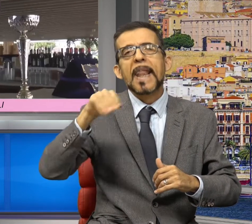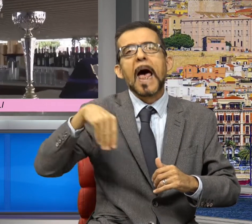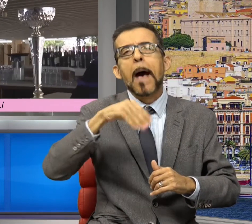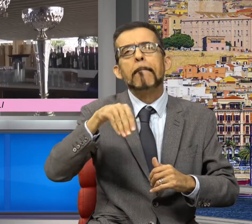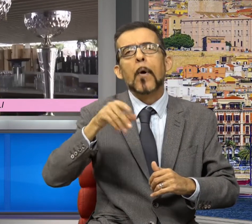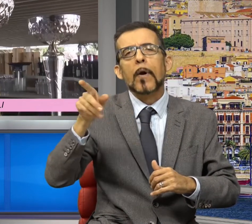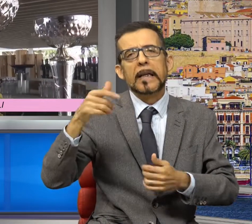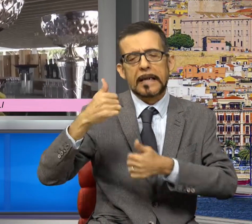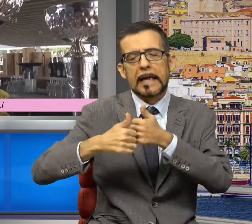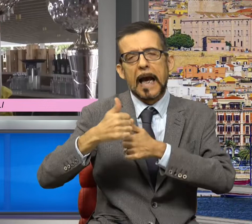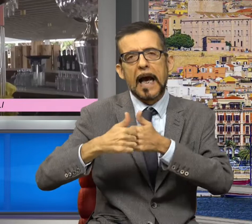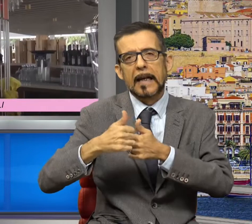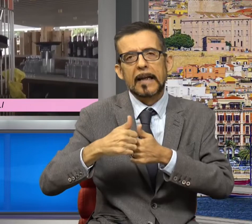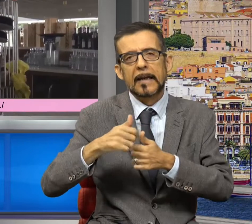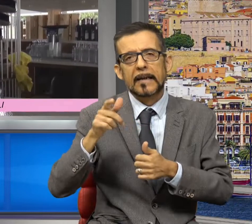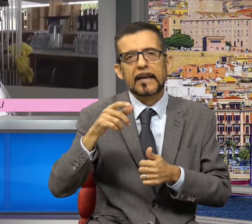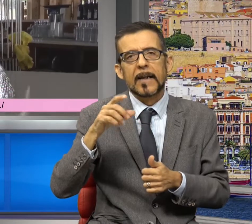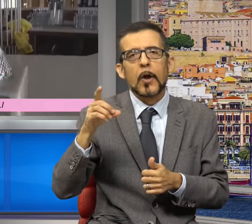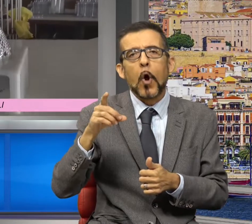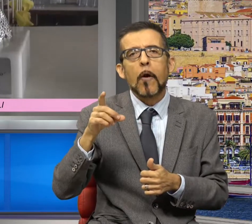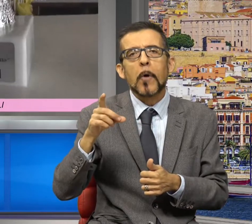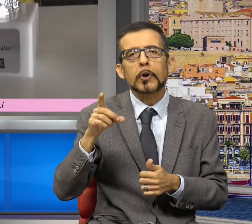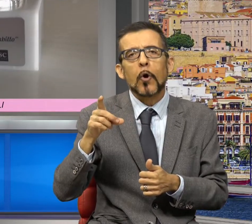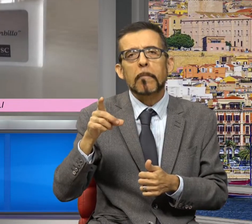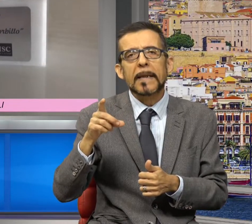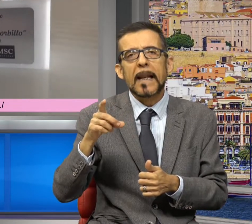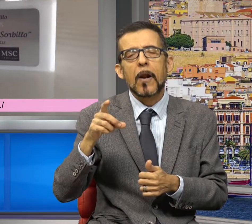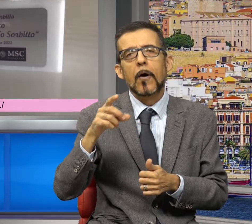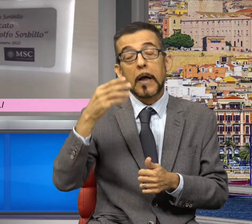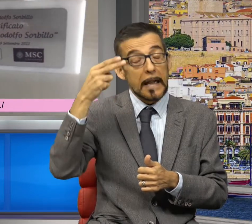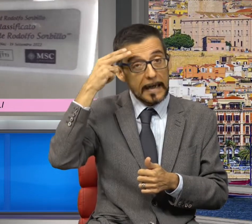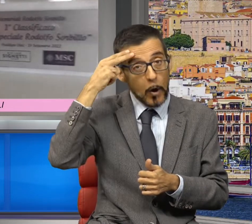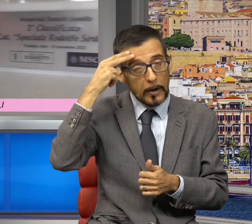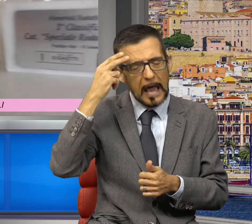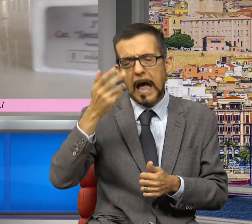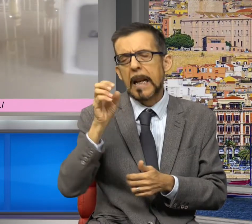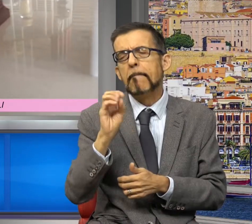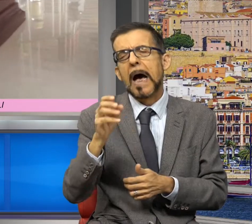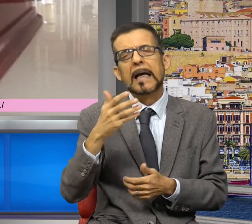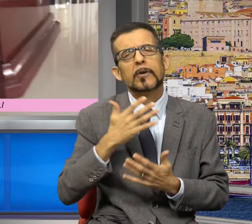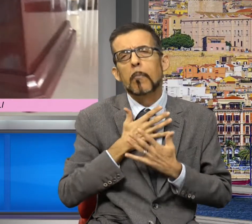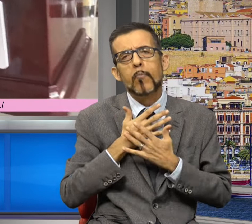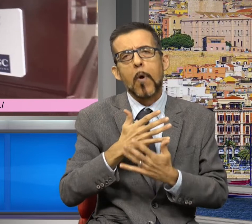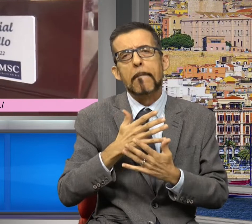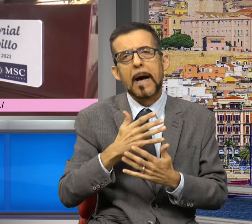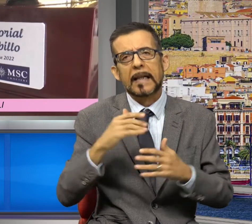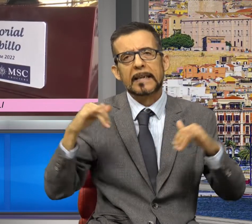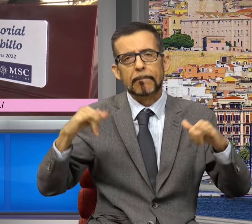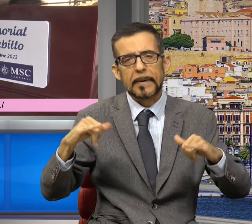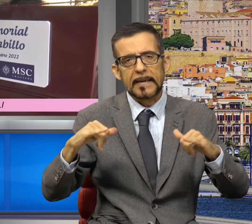Memorial Rodolfo Sorbillo, organizzato per ricordare un maestro tra i più amati tra i pizzaioli partenopei. Lei, arrivata da Cagliari con i